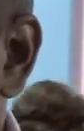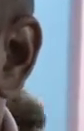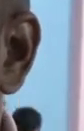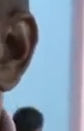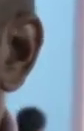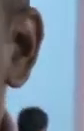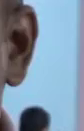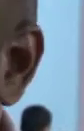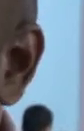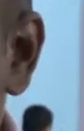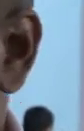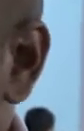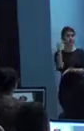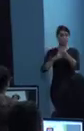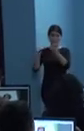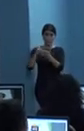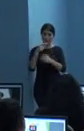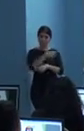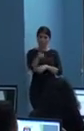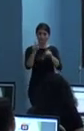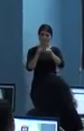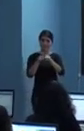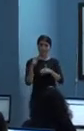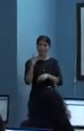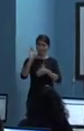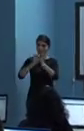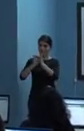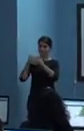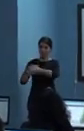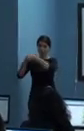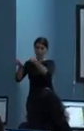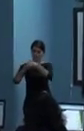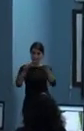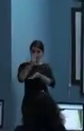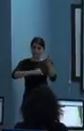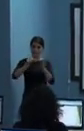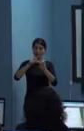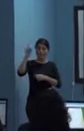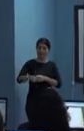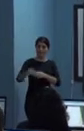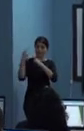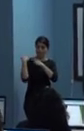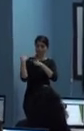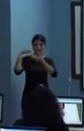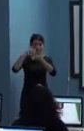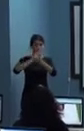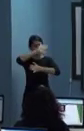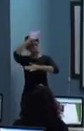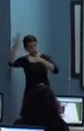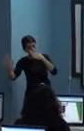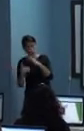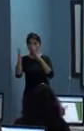único de transparencia, desde cómo entrar desde Google hasta llegar al portal, cómo navegar en él y qué información está publicada en el